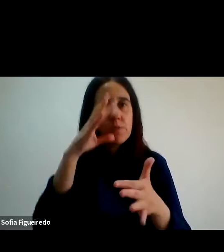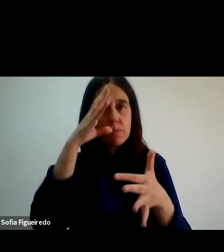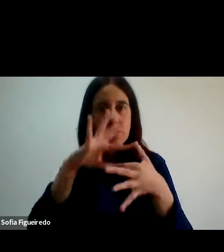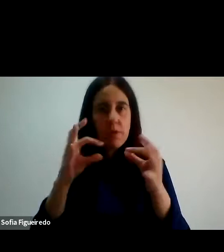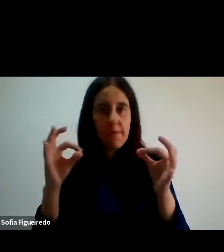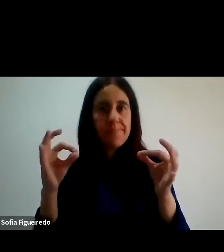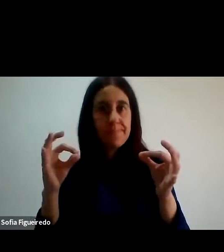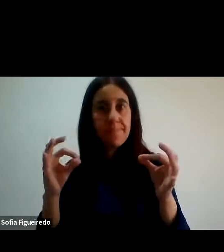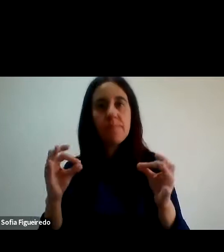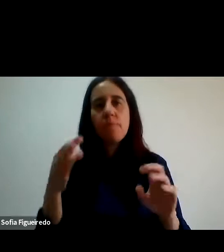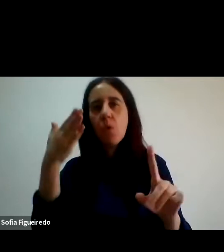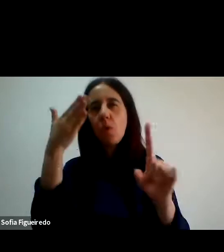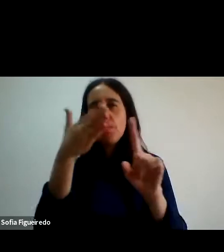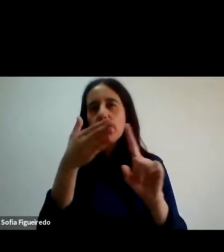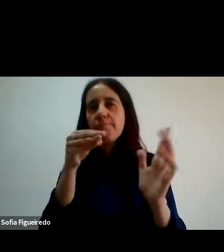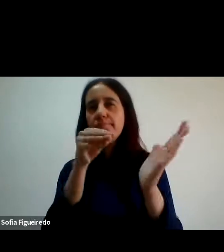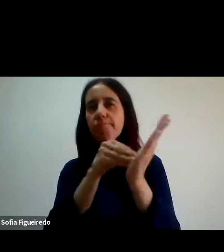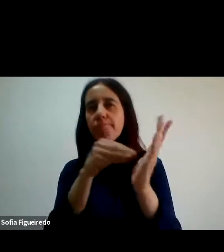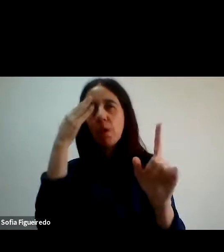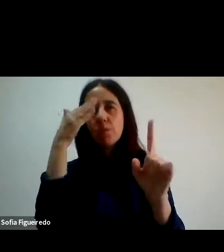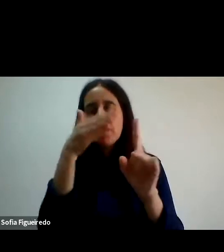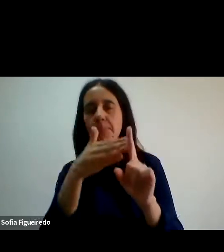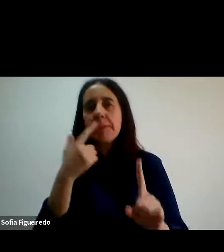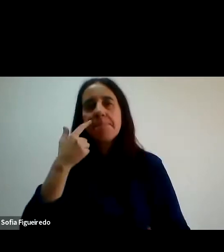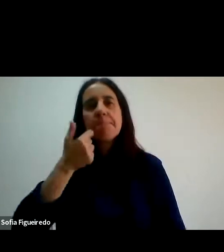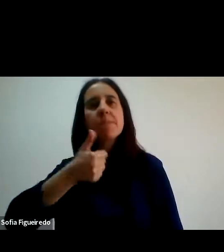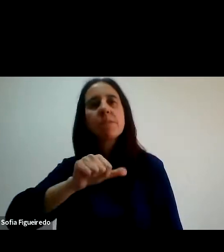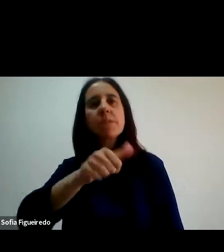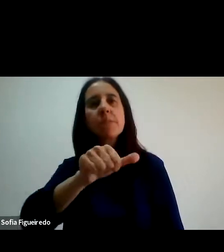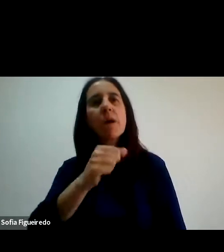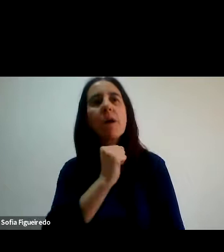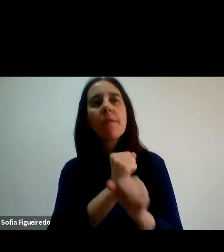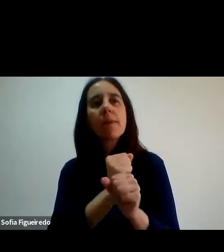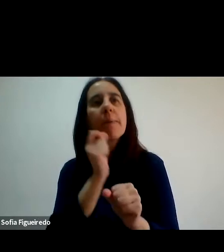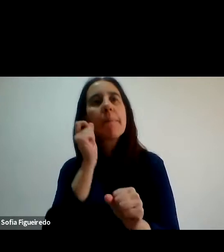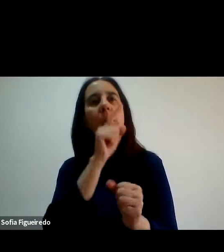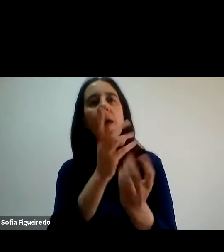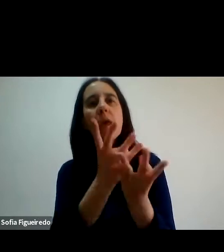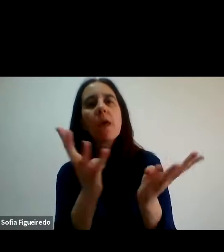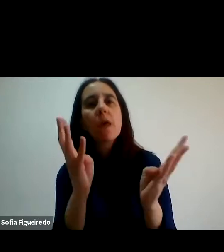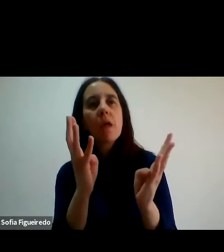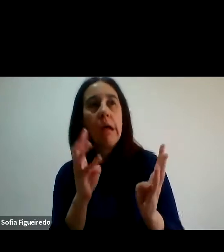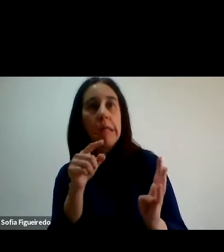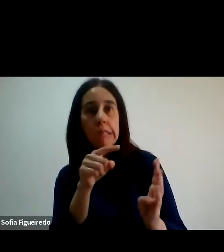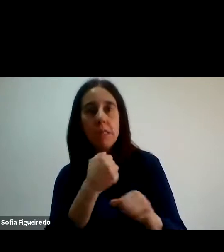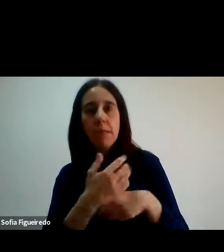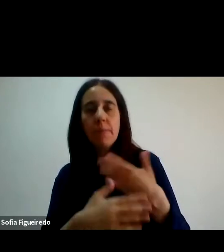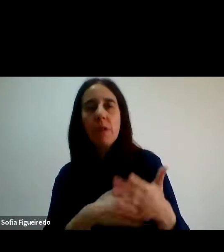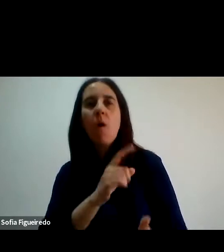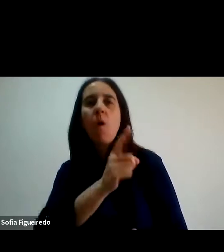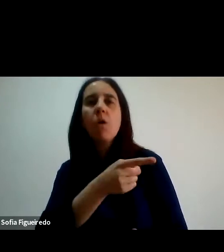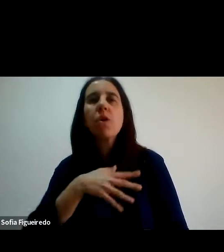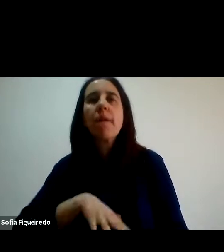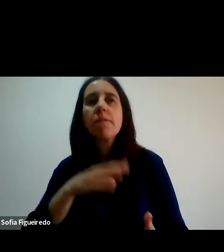Quando definimos um objetivo, esse objetivo tem que ser mapeado com aquilo para quem vamos trabalhar, para que é que o queremos trabalhar, para que é que queremos trabalhar